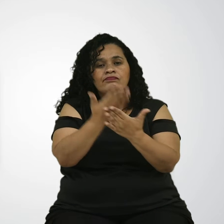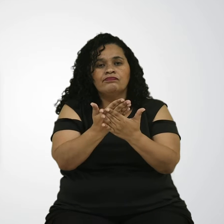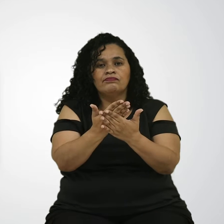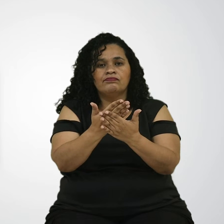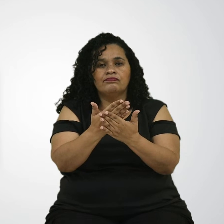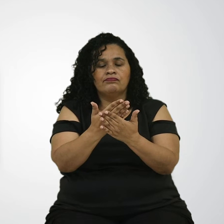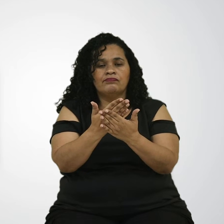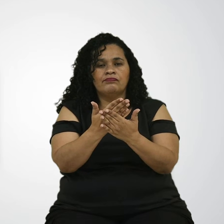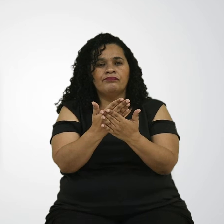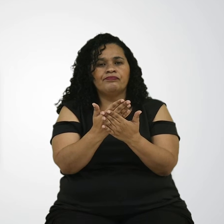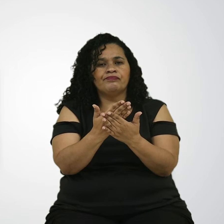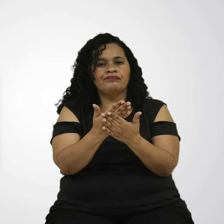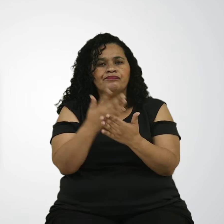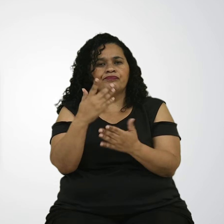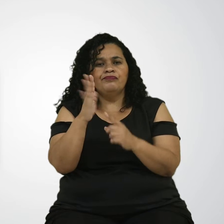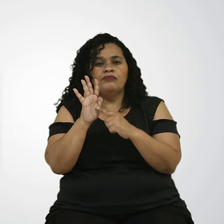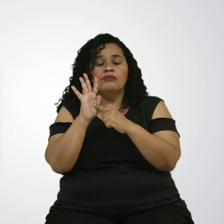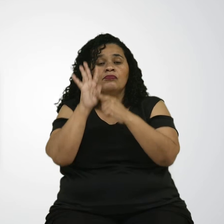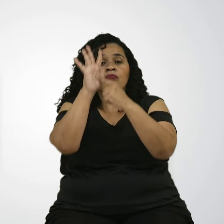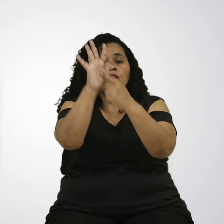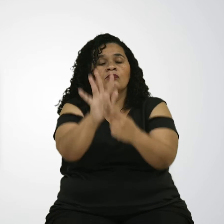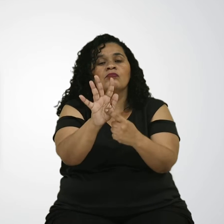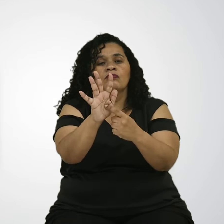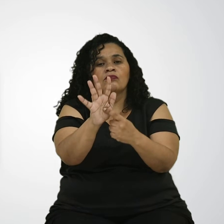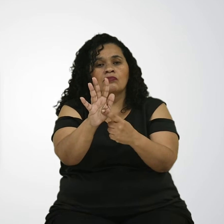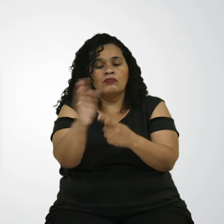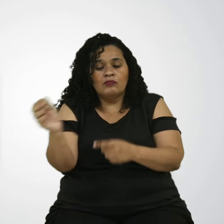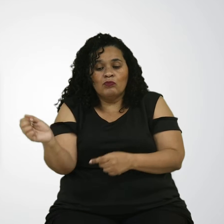justamente apresentar a nova